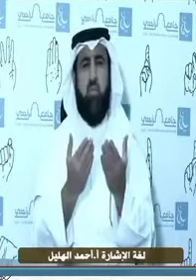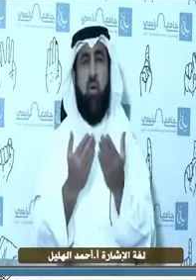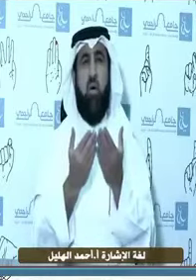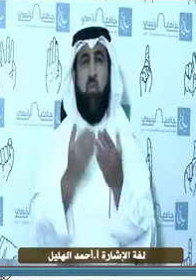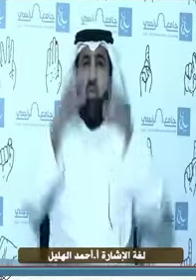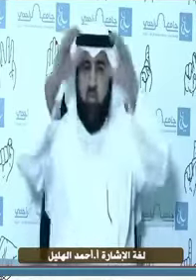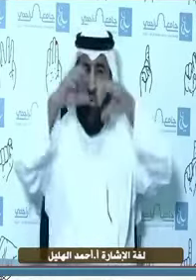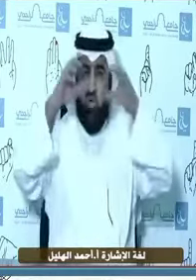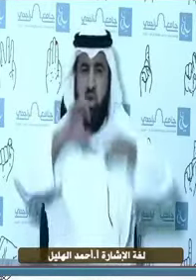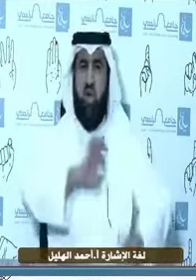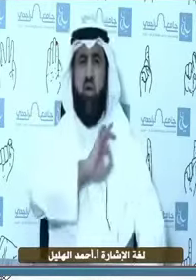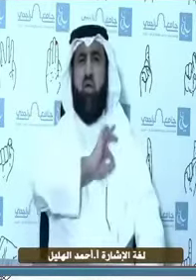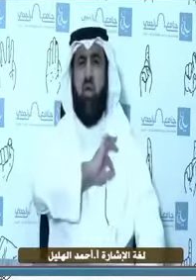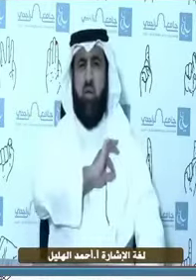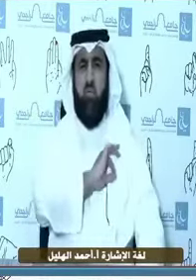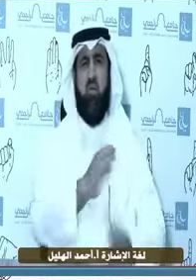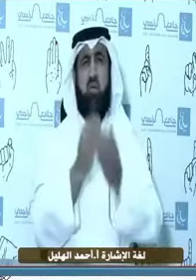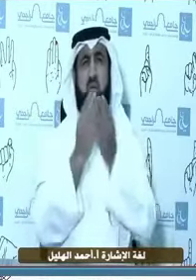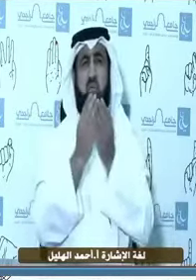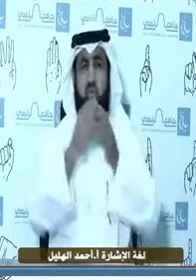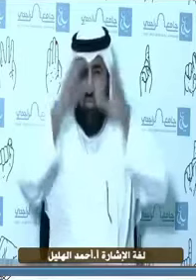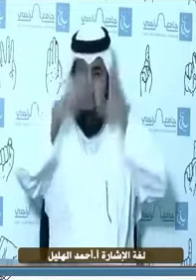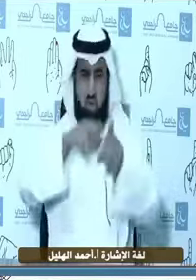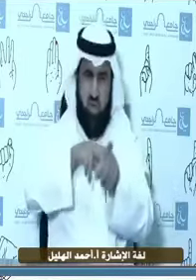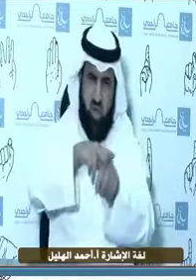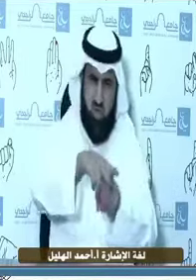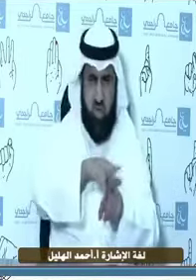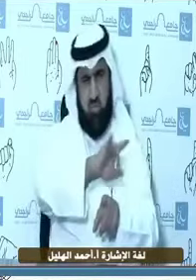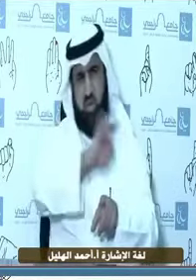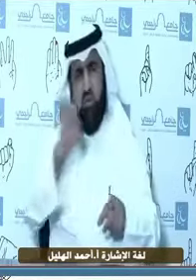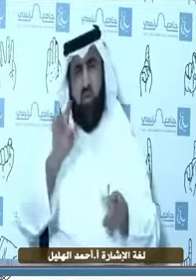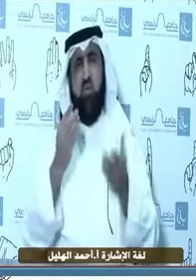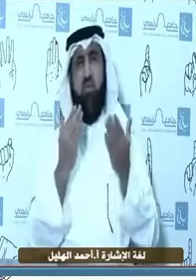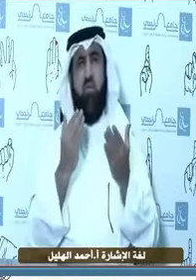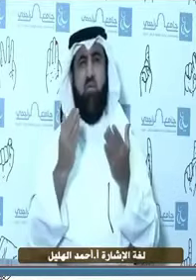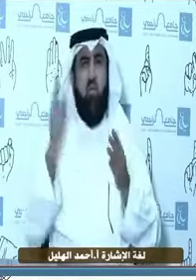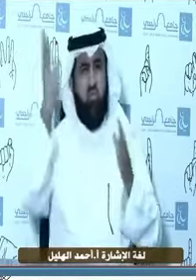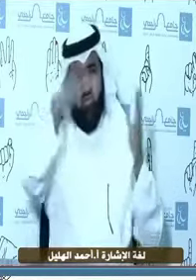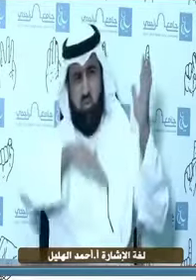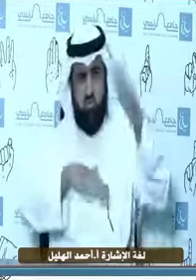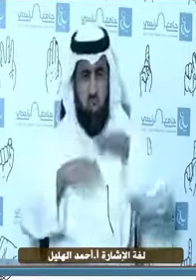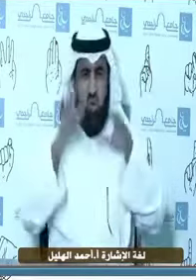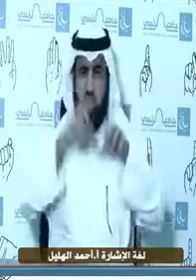سقيا رحمة لا سقيا عذاب ولا بلاء ولا